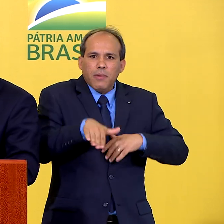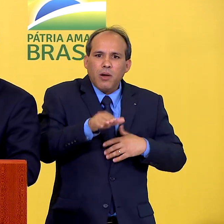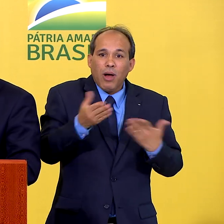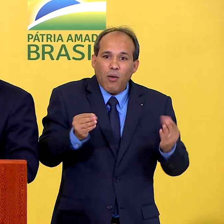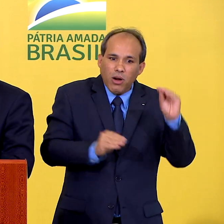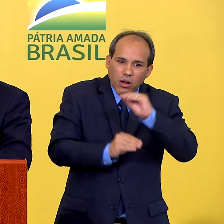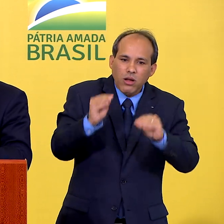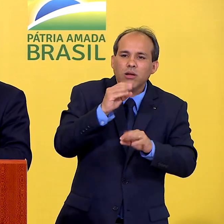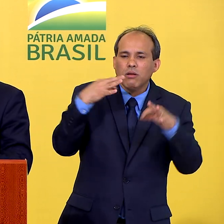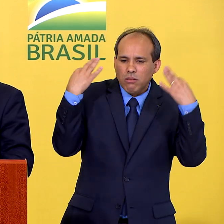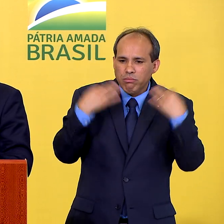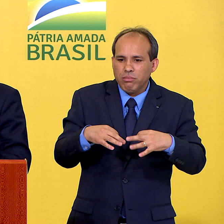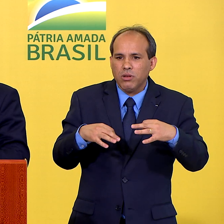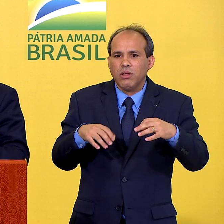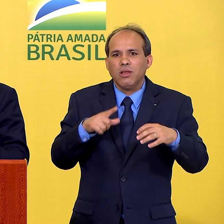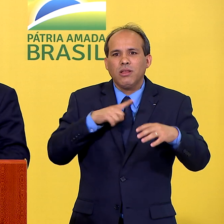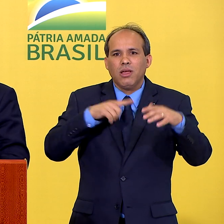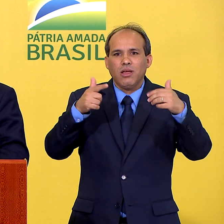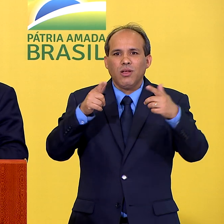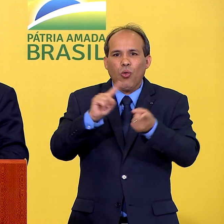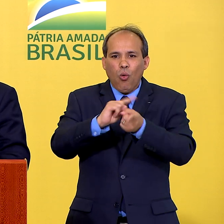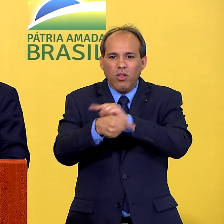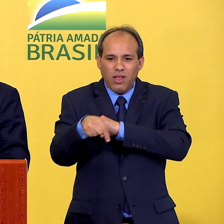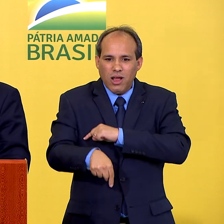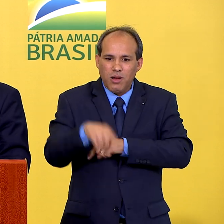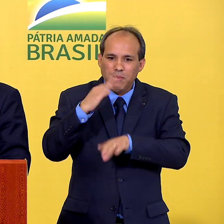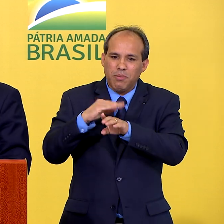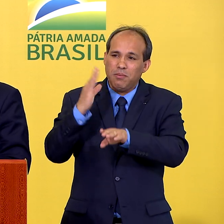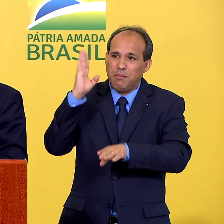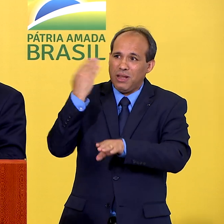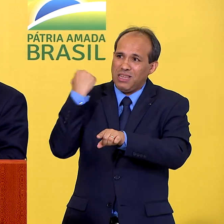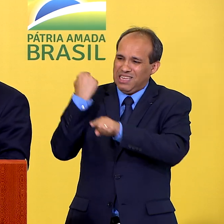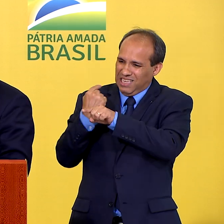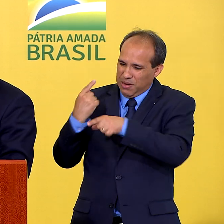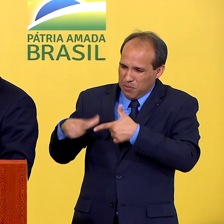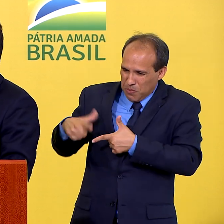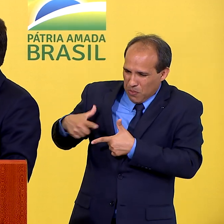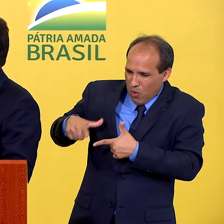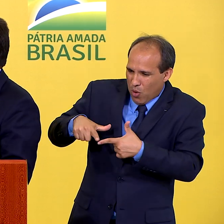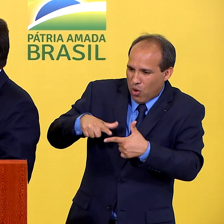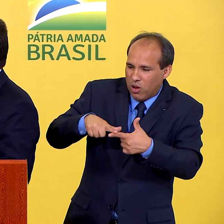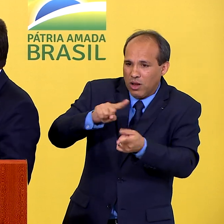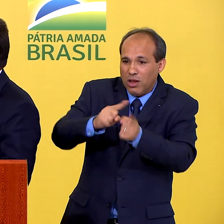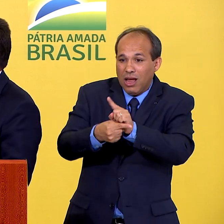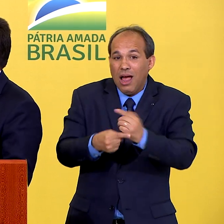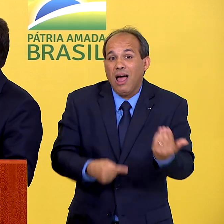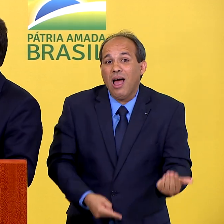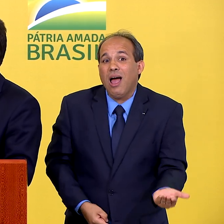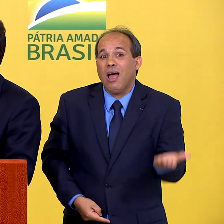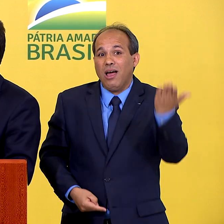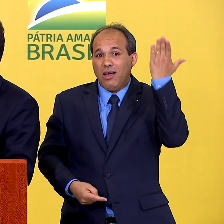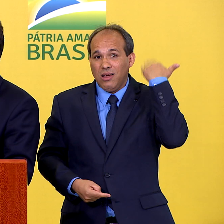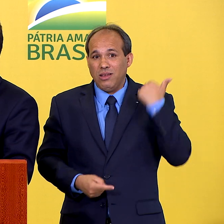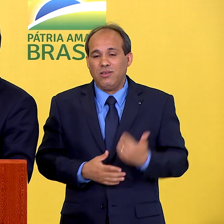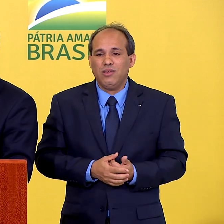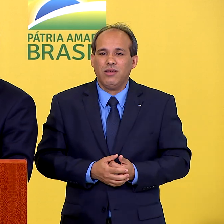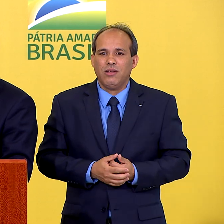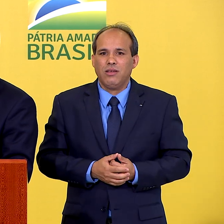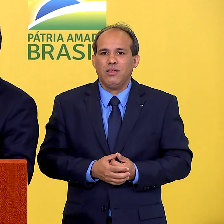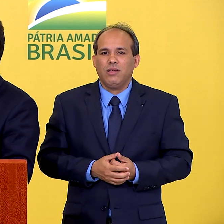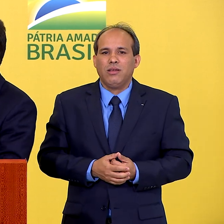estamos atacando uma pirâmide invertida no nosso Brasil, uma pirâmide onde aqueles que são